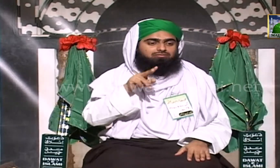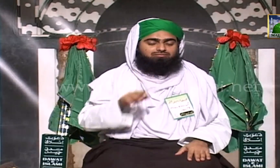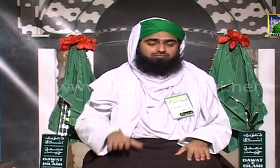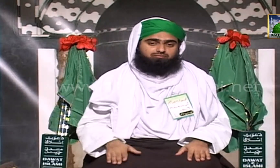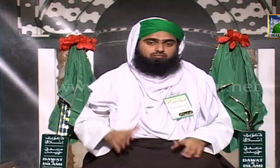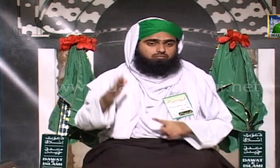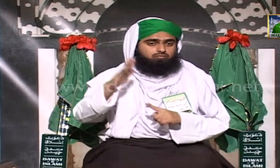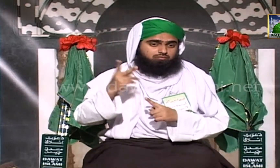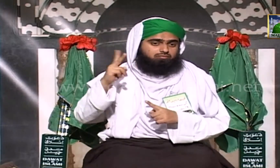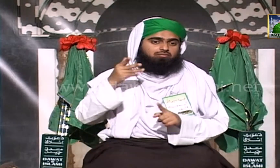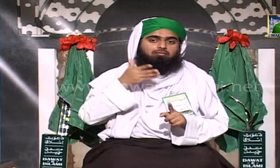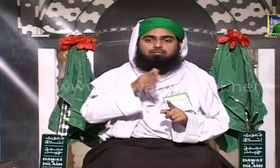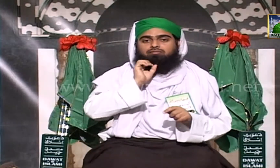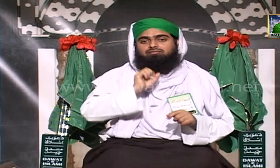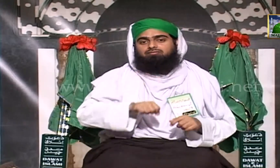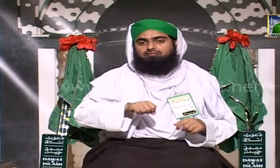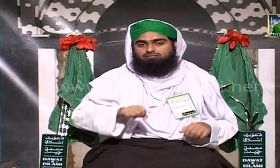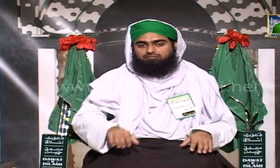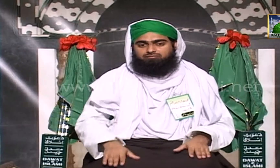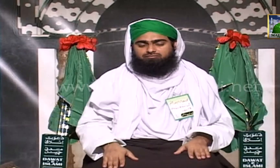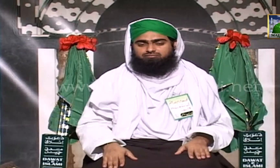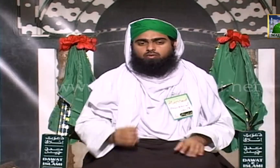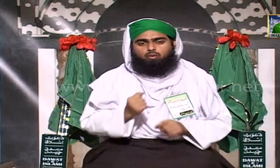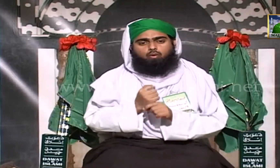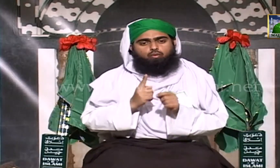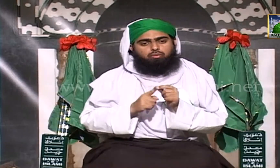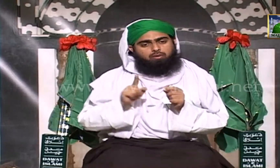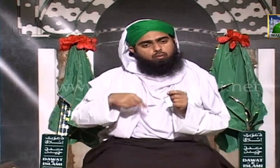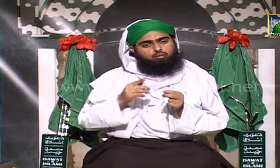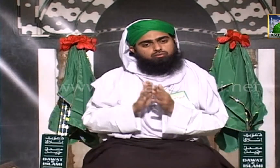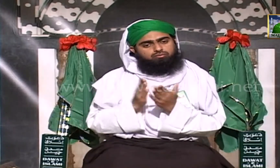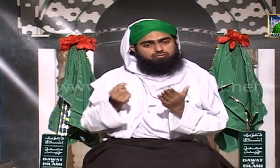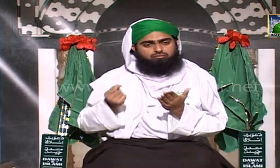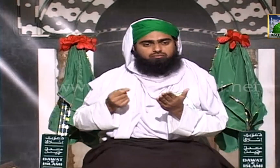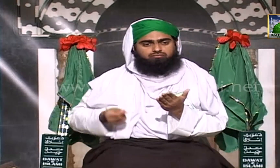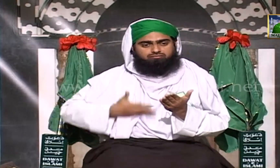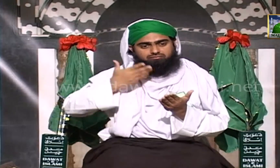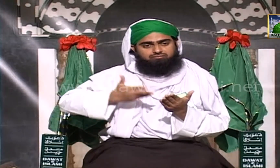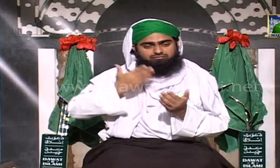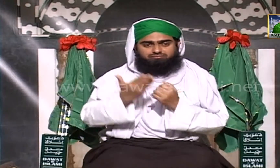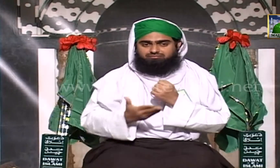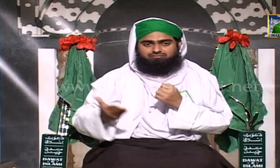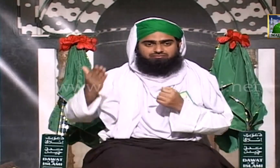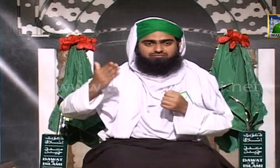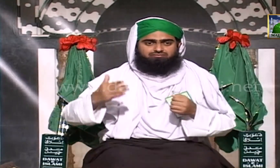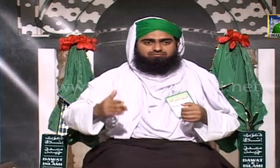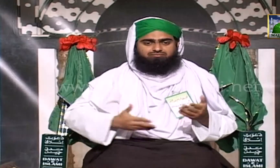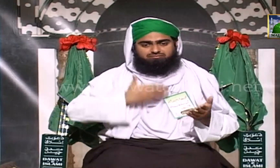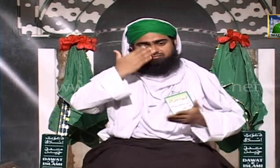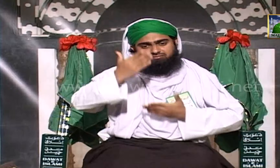یہ شعر ہے. یعنی غوث پاک نے خود یہ قصیدہ شریف لکھا ہے. اس کا شعر کیا ہے؟ غوث پاک اللہ کے ولی ہیں.